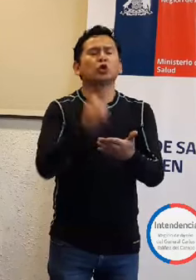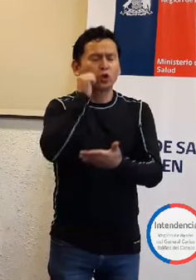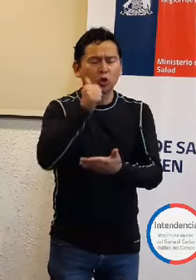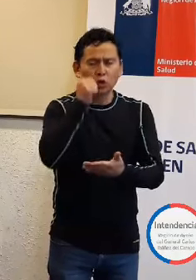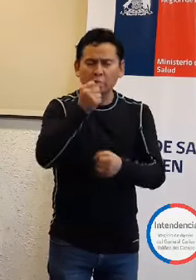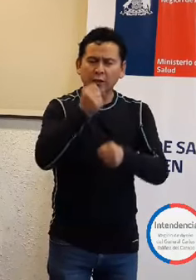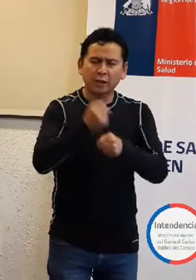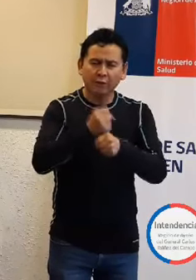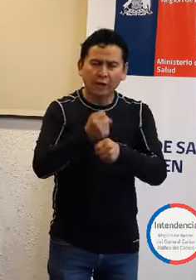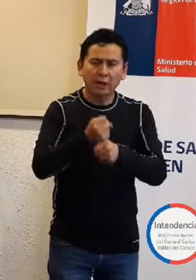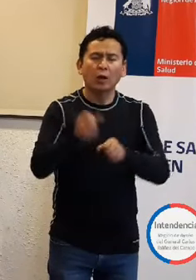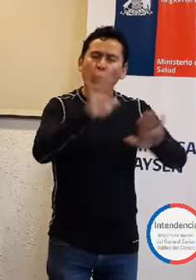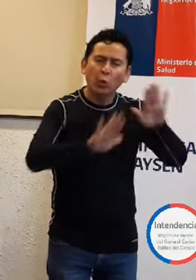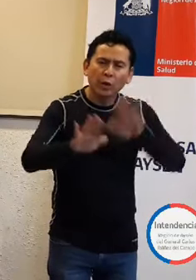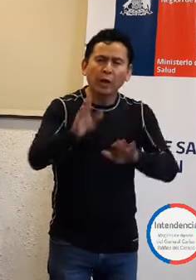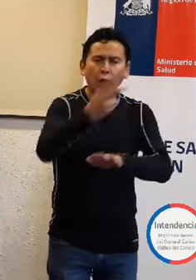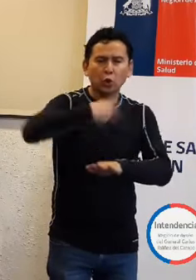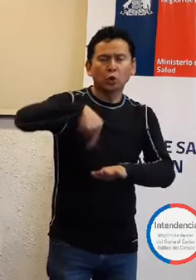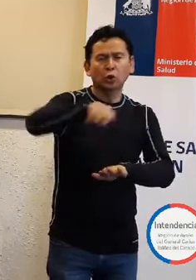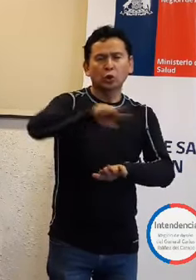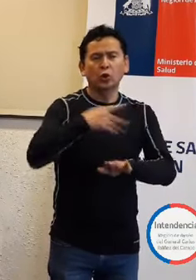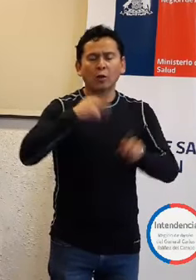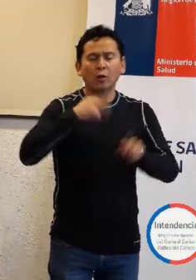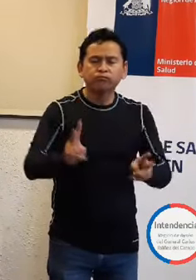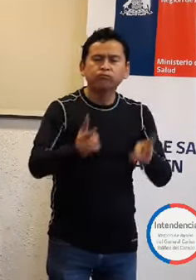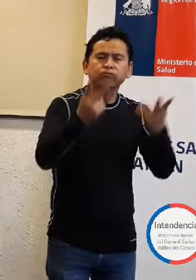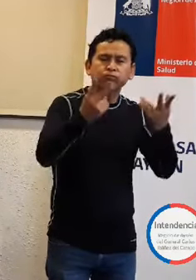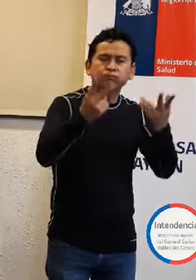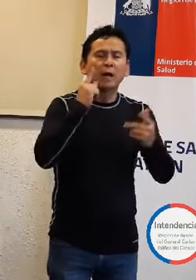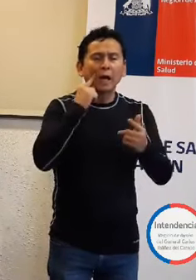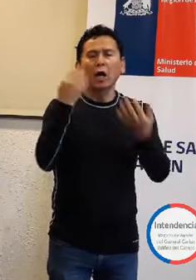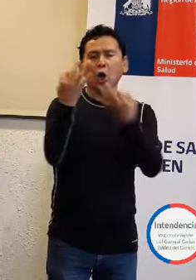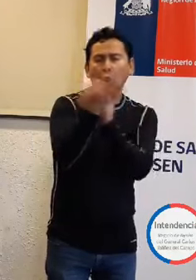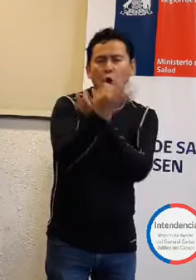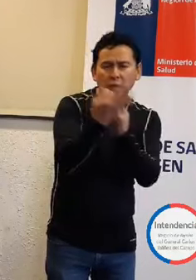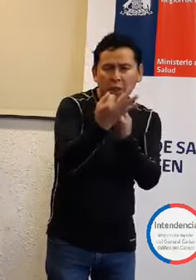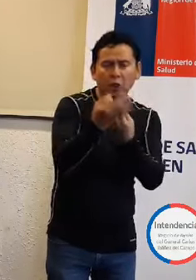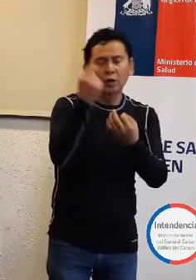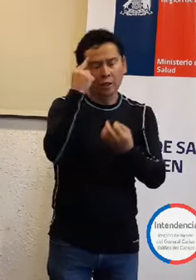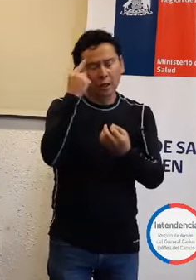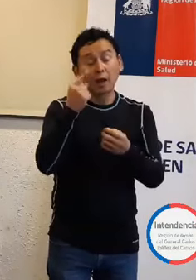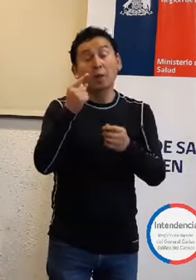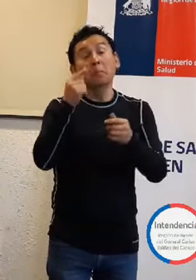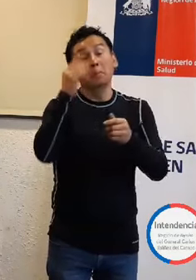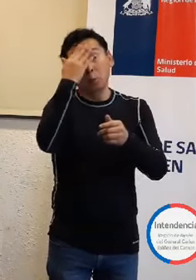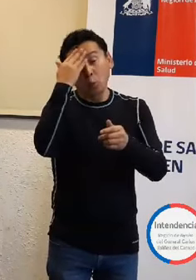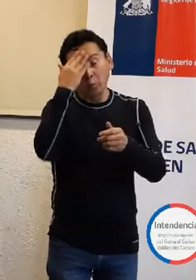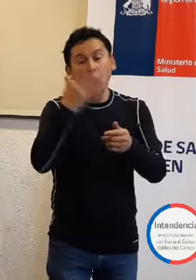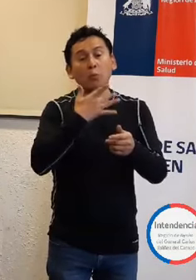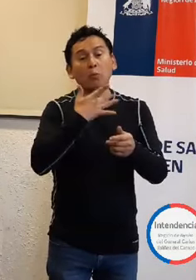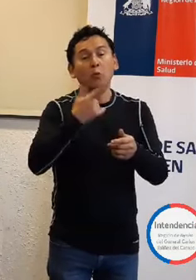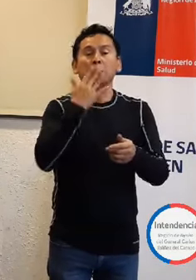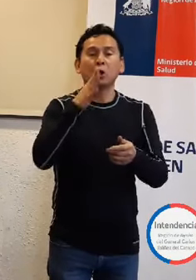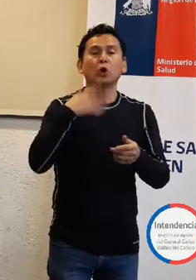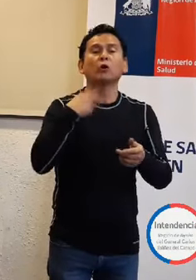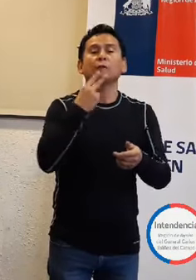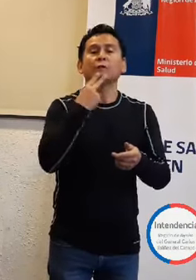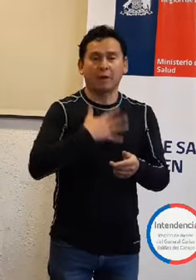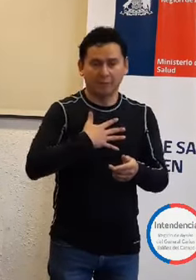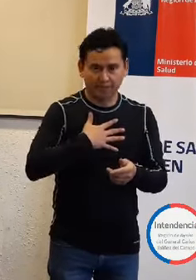a cuidarnos, a restaurar nuestra salud, a entregarnos consejos y a procurar que podamos vivir en mejores condiciones.